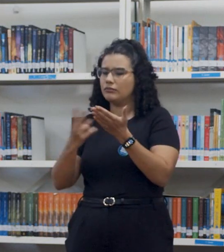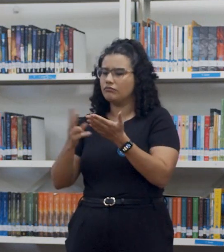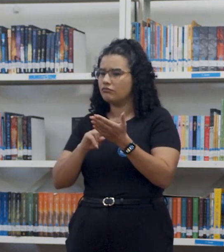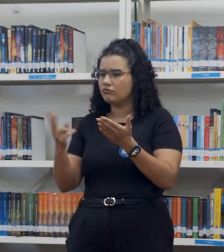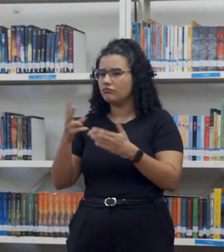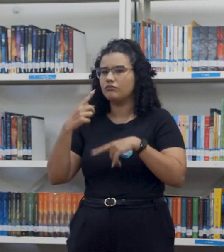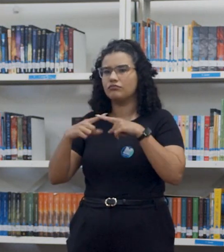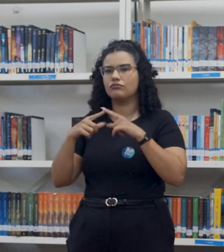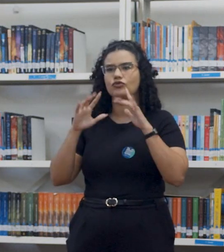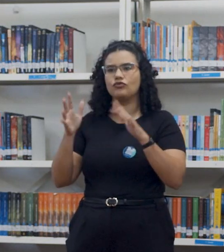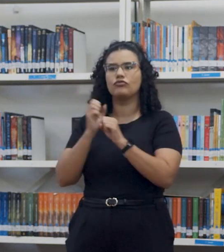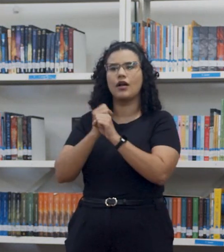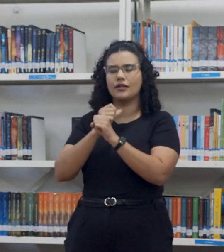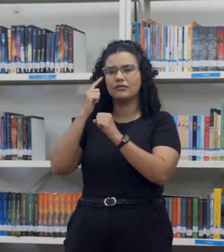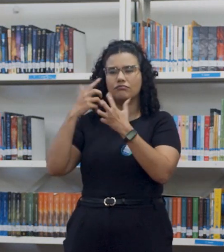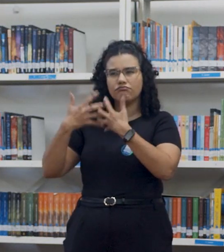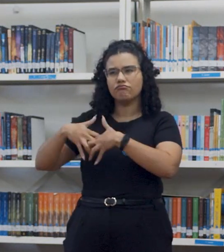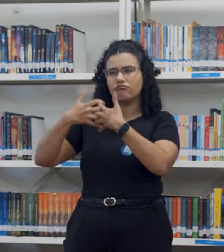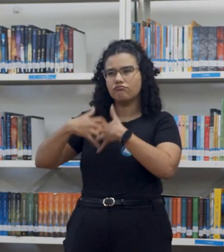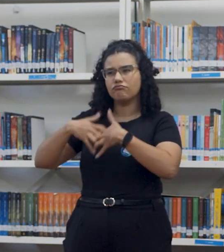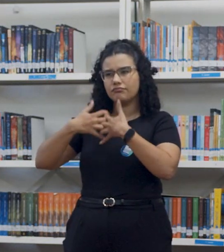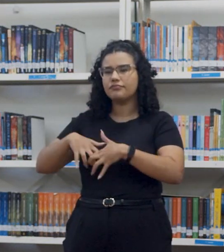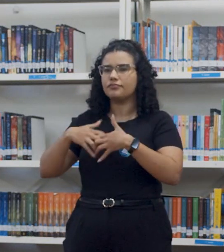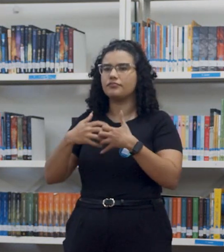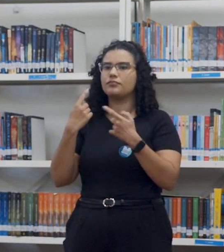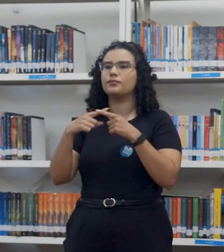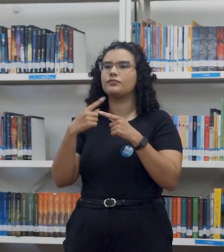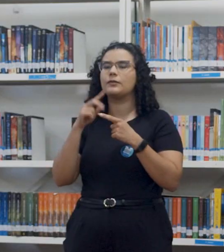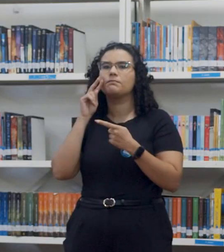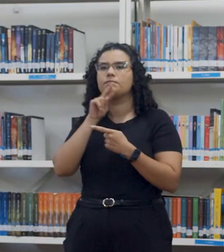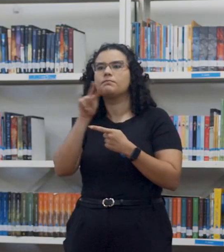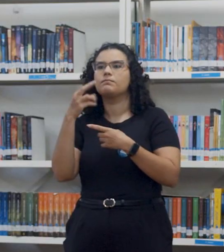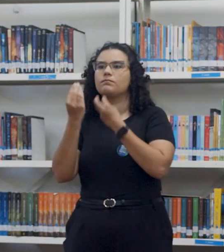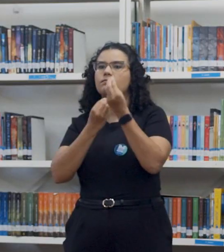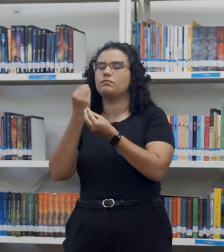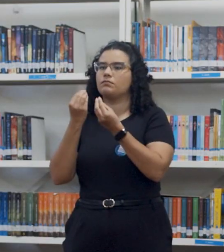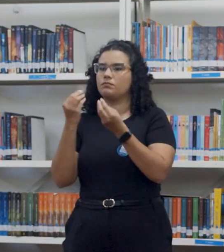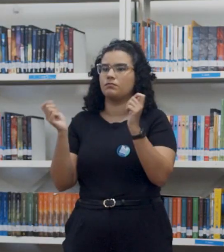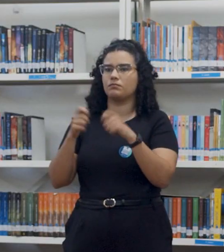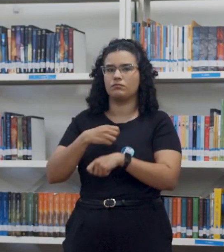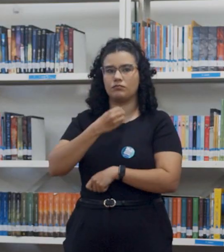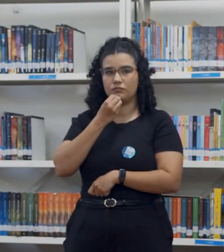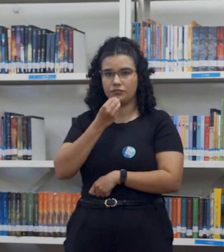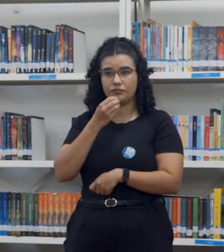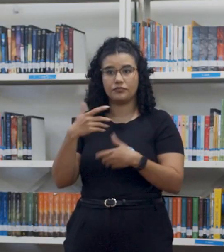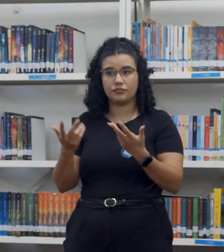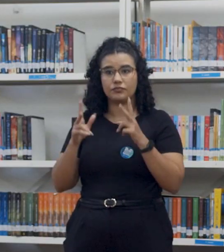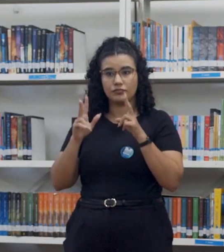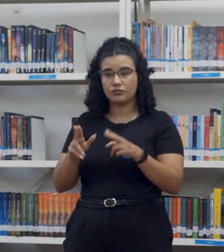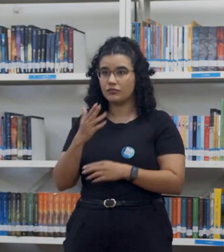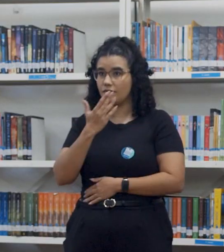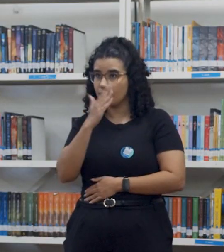anos em salas de terapia e tardes de solidão, pude enxergar um espelho. E assim como um espelho, você